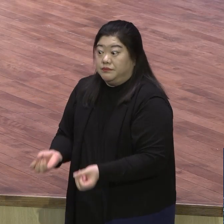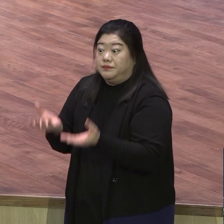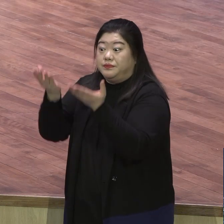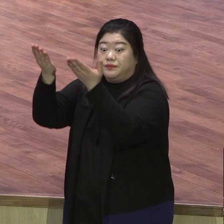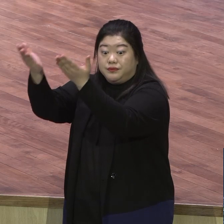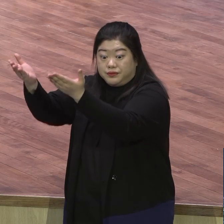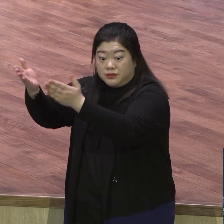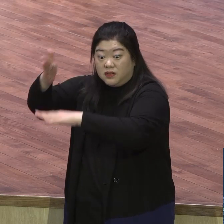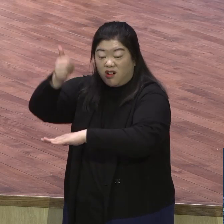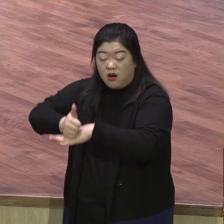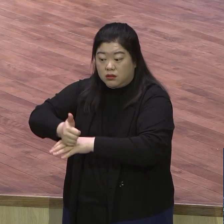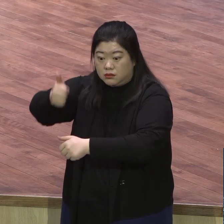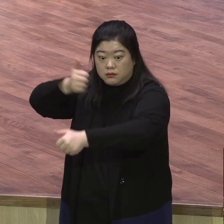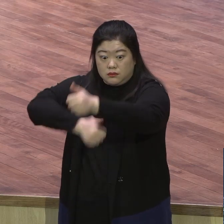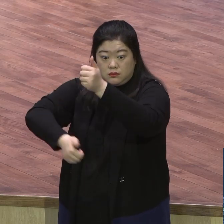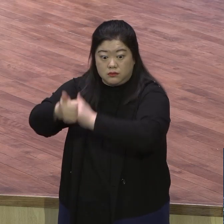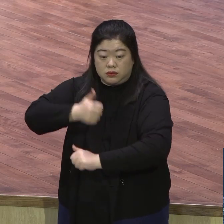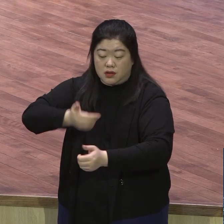무섭지요.